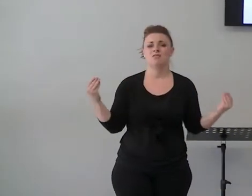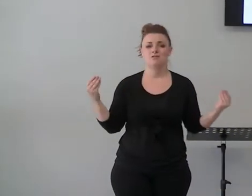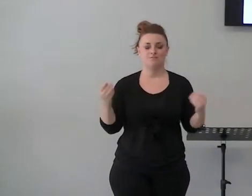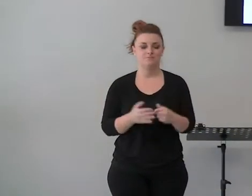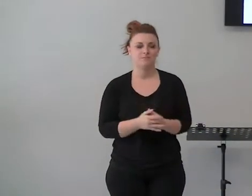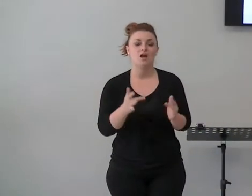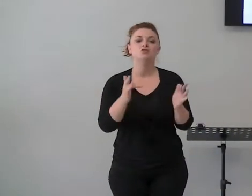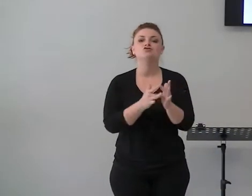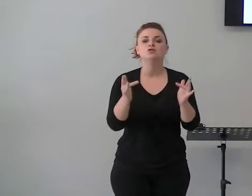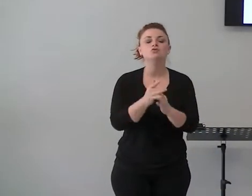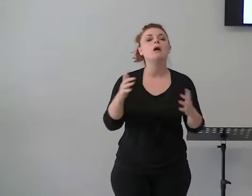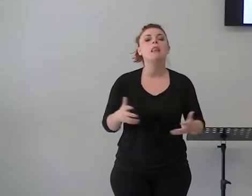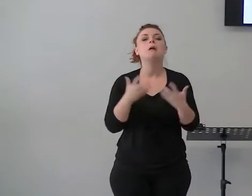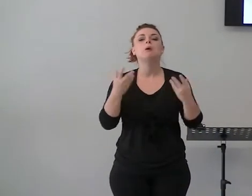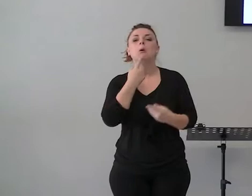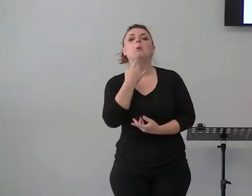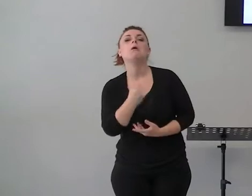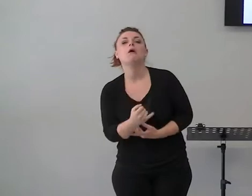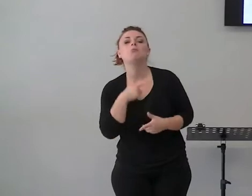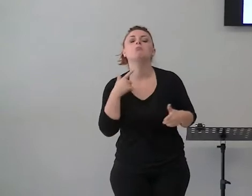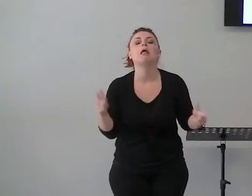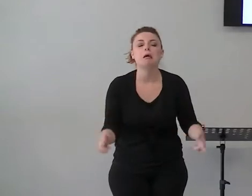Gesù si arrabbia con un albero.